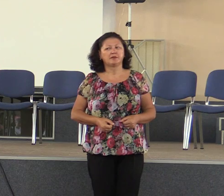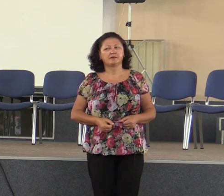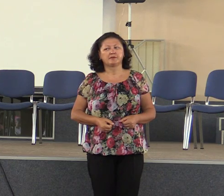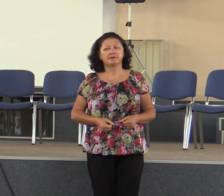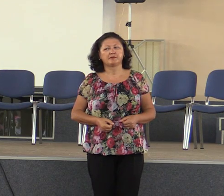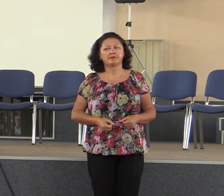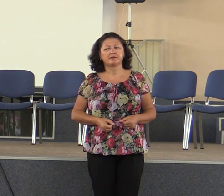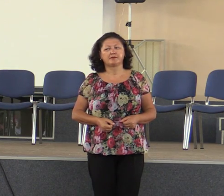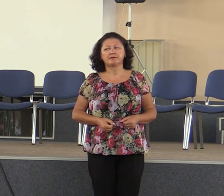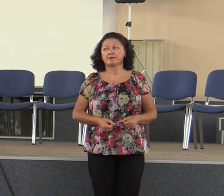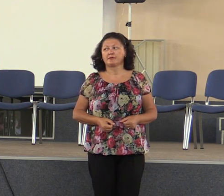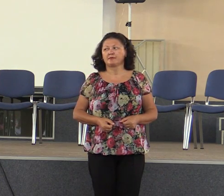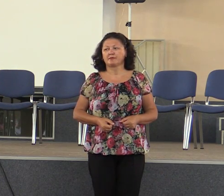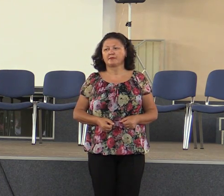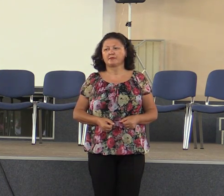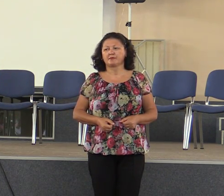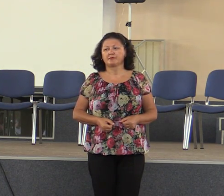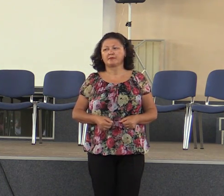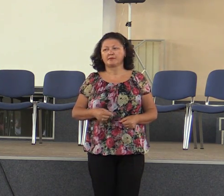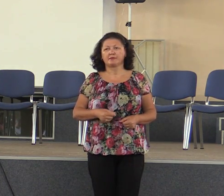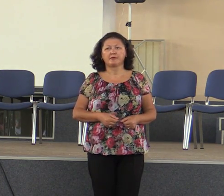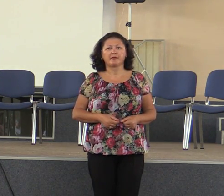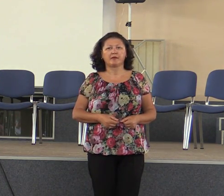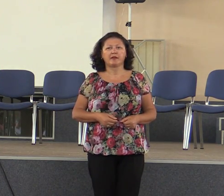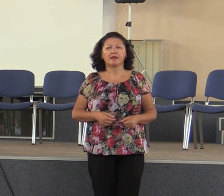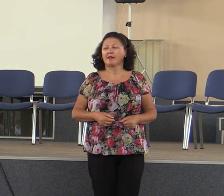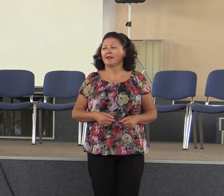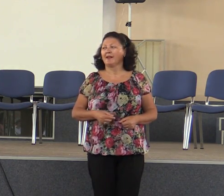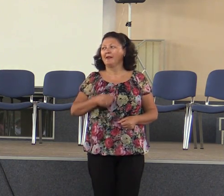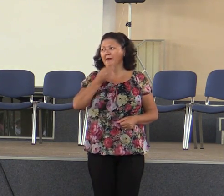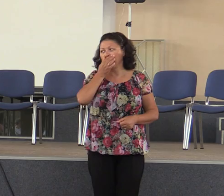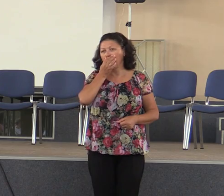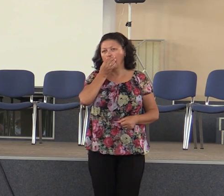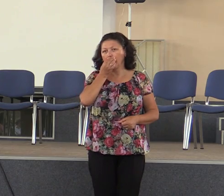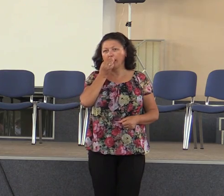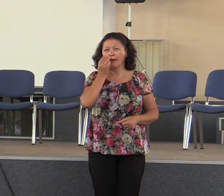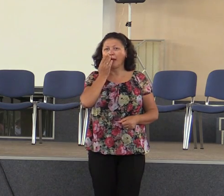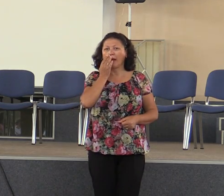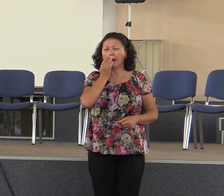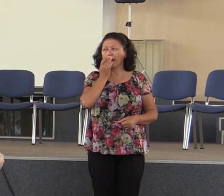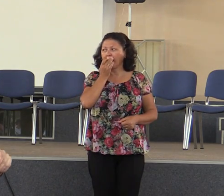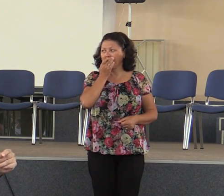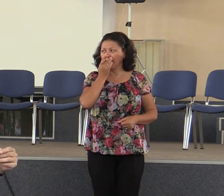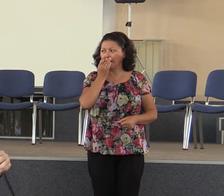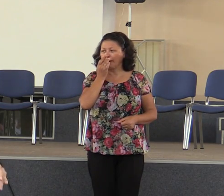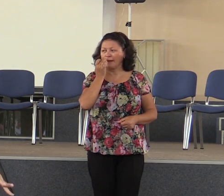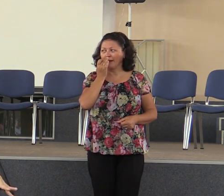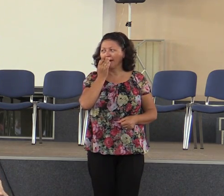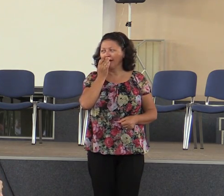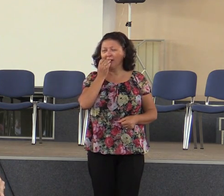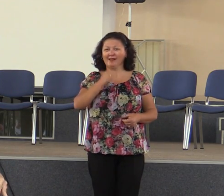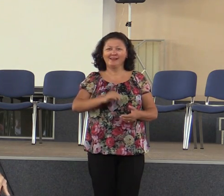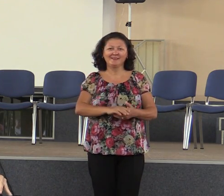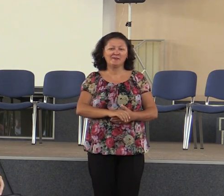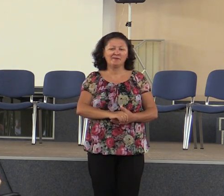Dumnezeu, Dacă vă gândiți în cele 10 care le-am